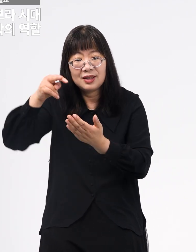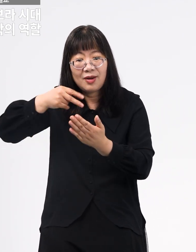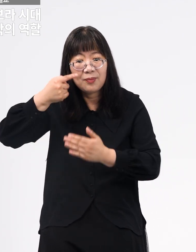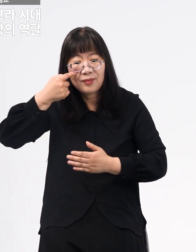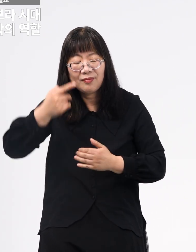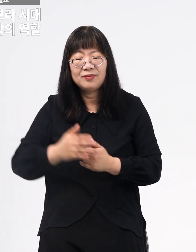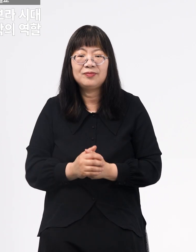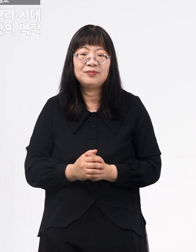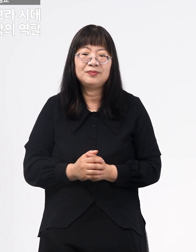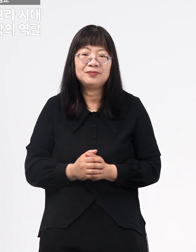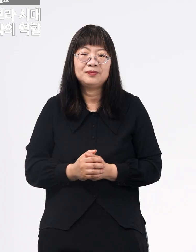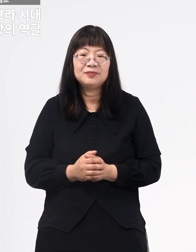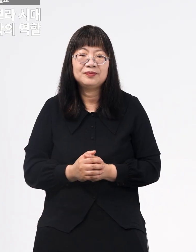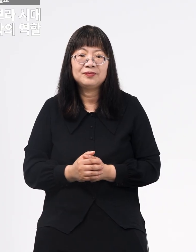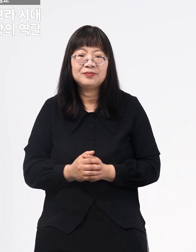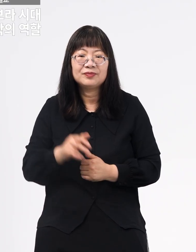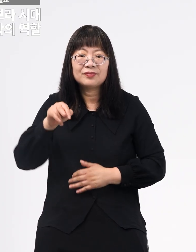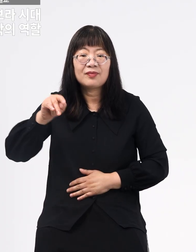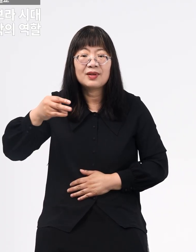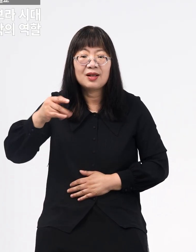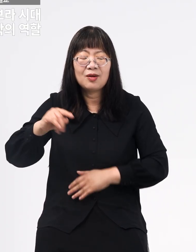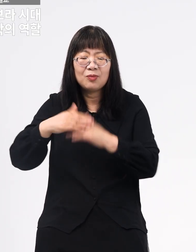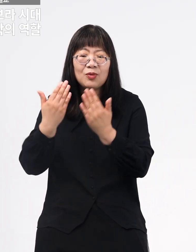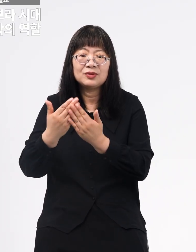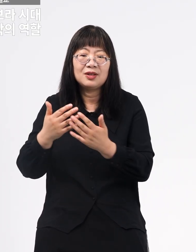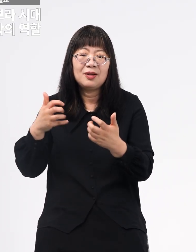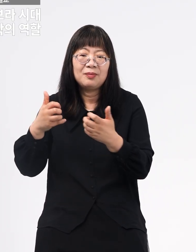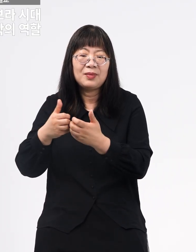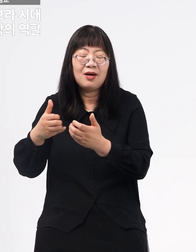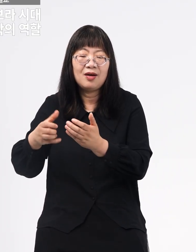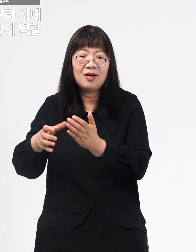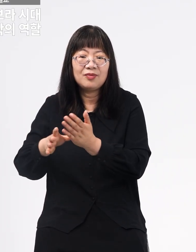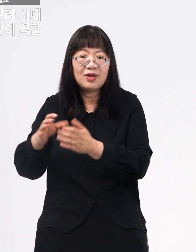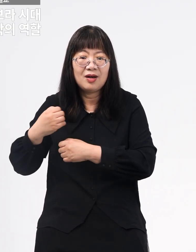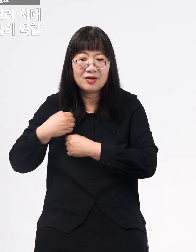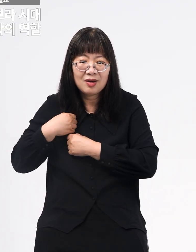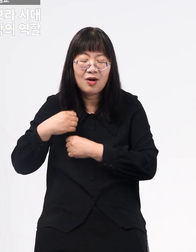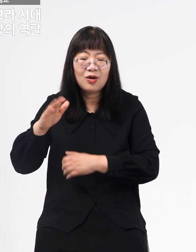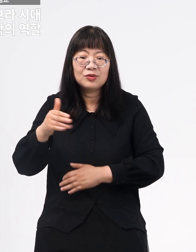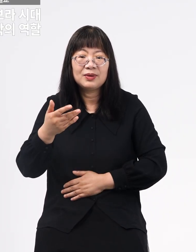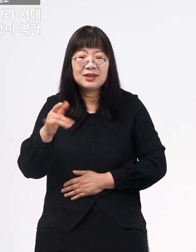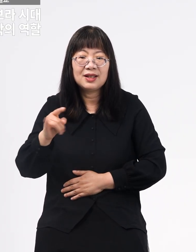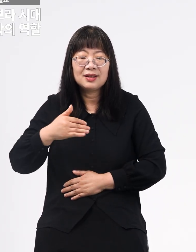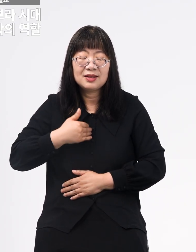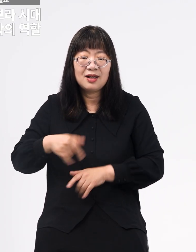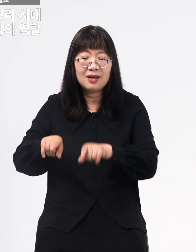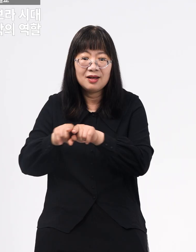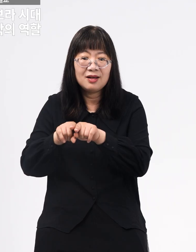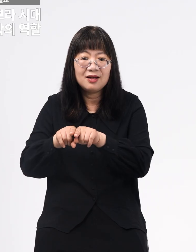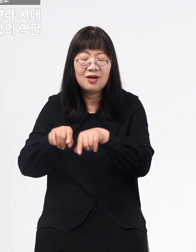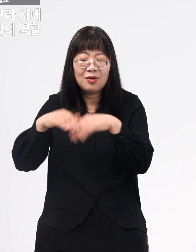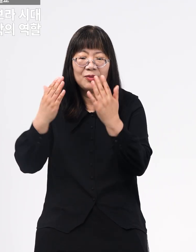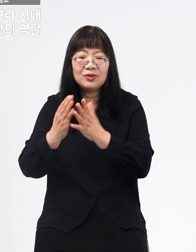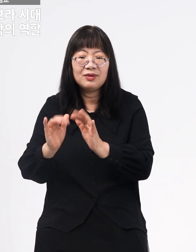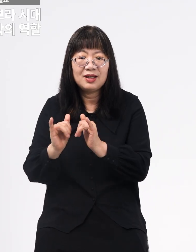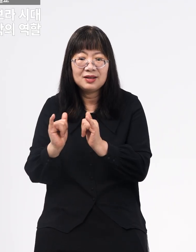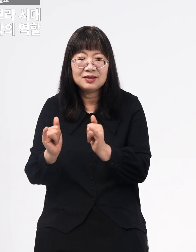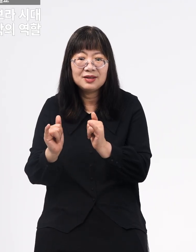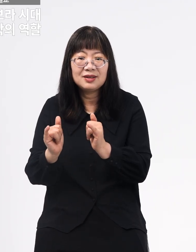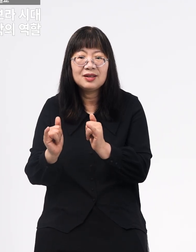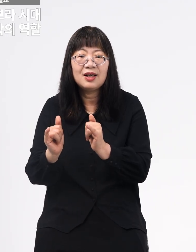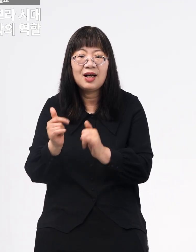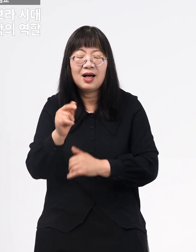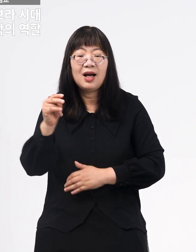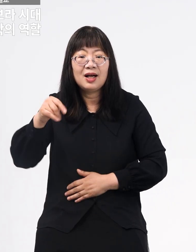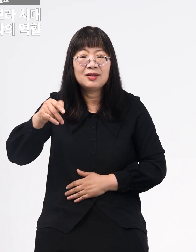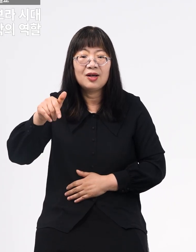읽어볼까요? 시작. 시스라가 모든 병거 곧 철병거 900대와 자기와 함께 있는 모든 백성을